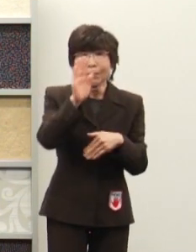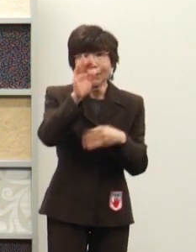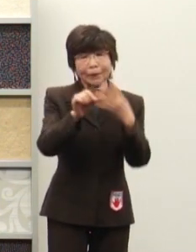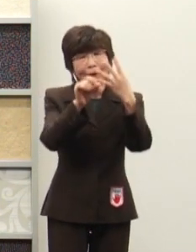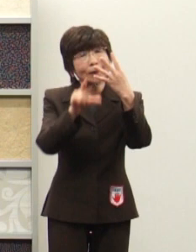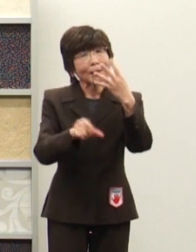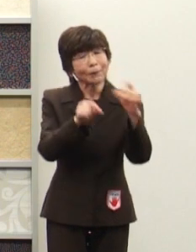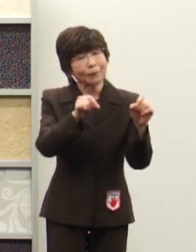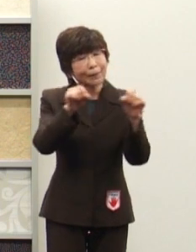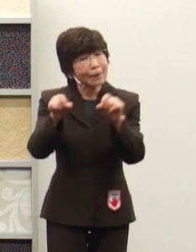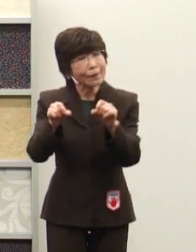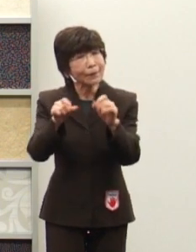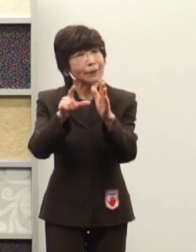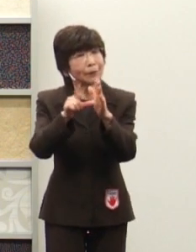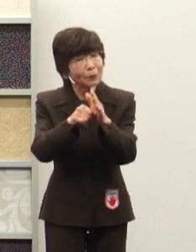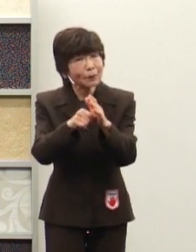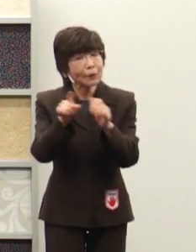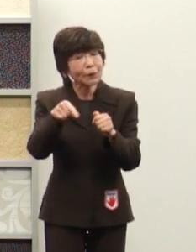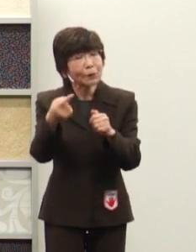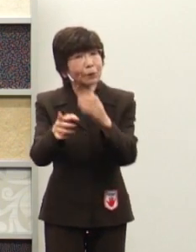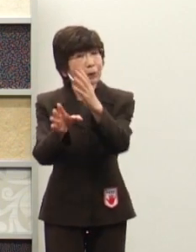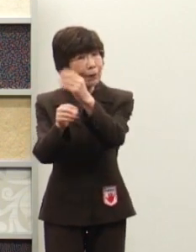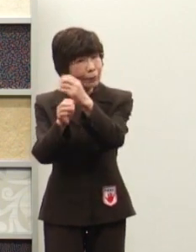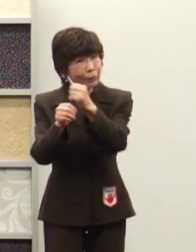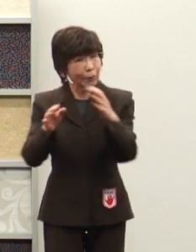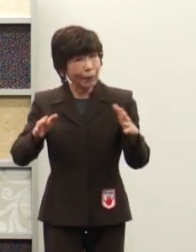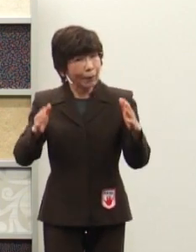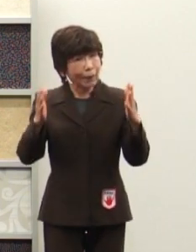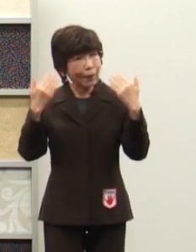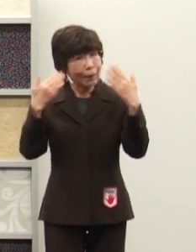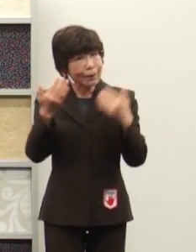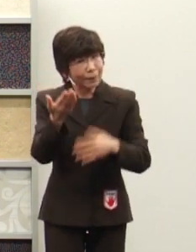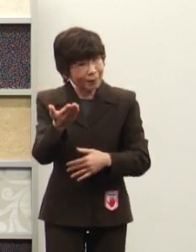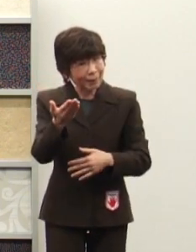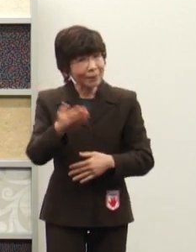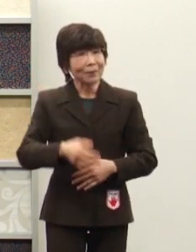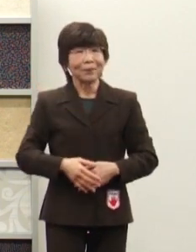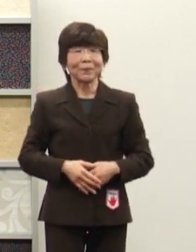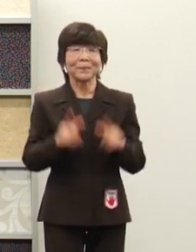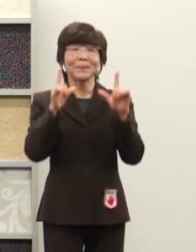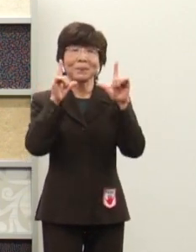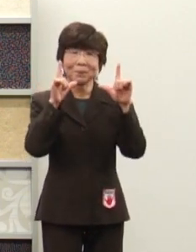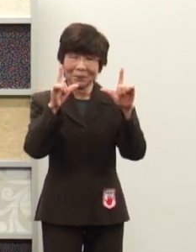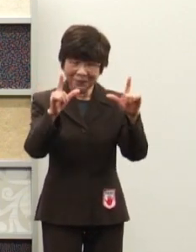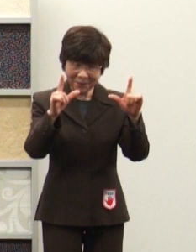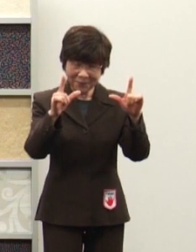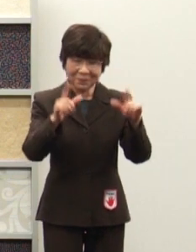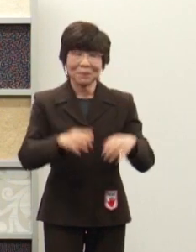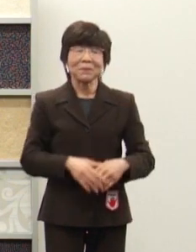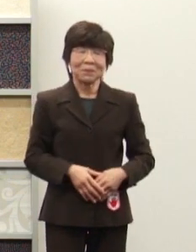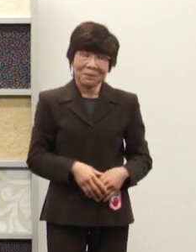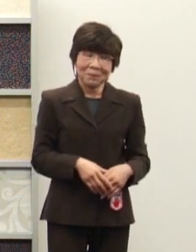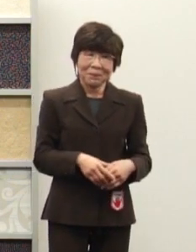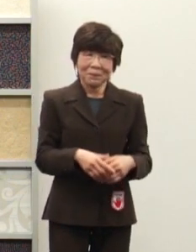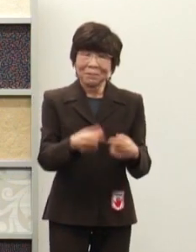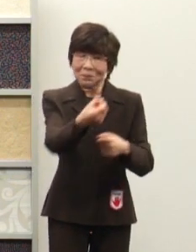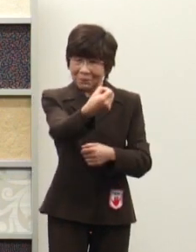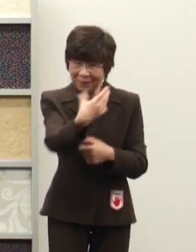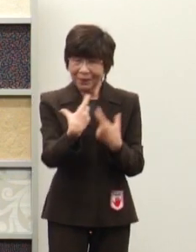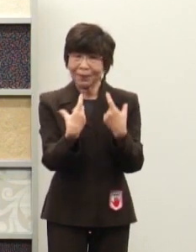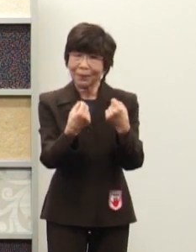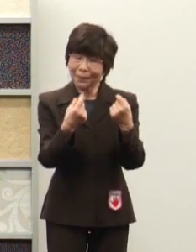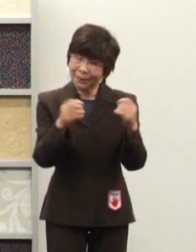どした適切な時期っていうのは秋頃っていうことになるんで しょ。出直し、仕切り直しをするとすればそれぐらいになるんじゃないかと